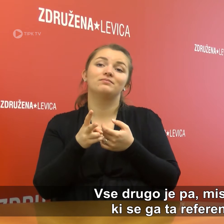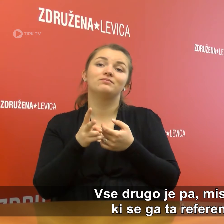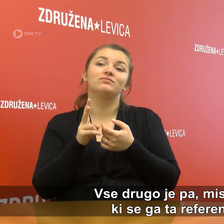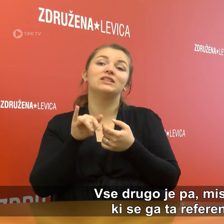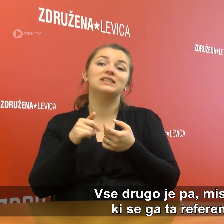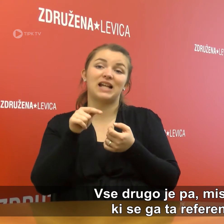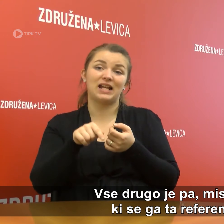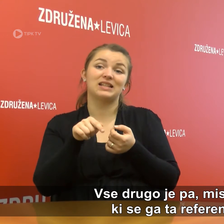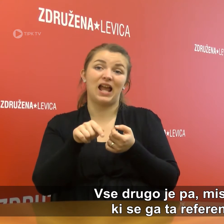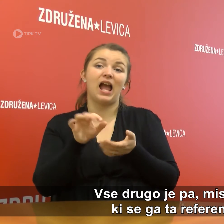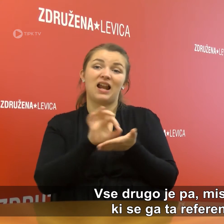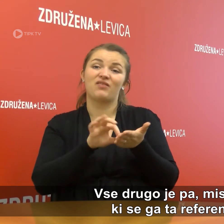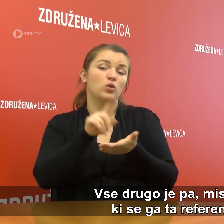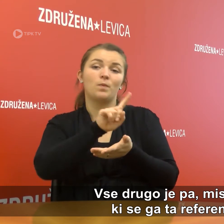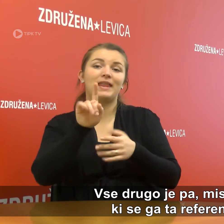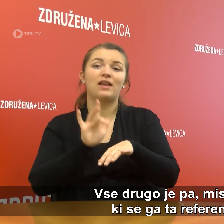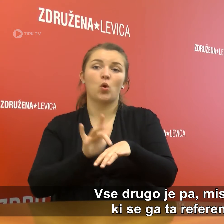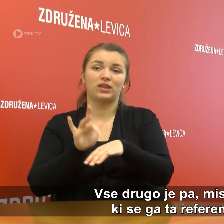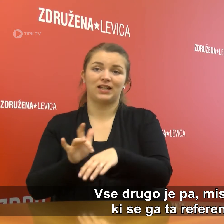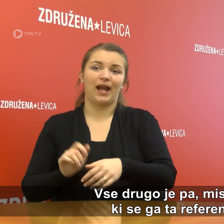ki se ga ta referendum ne dotika.